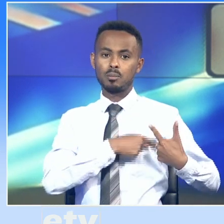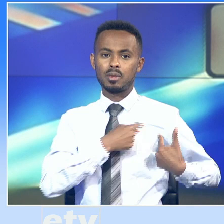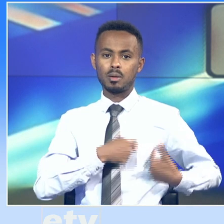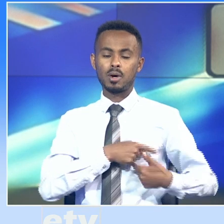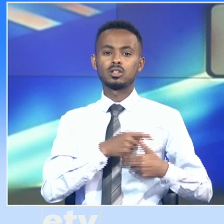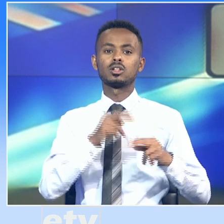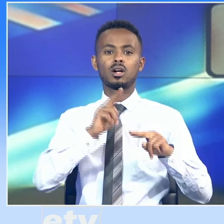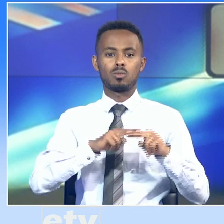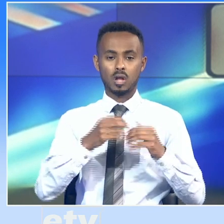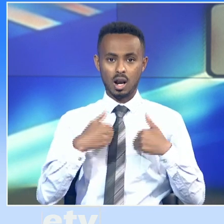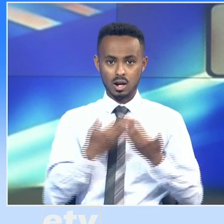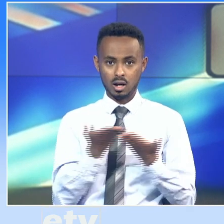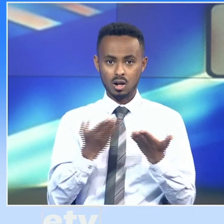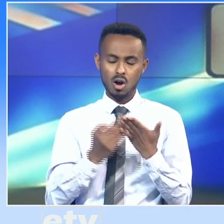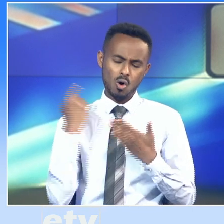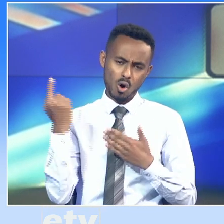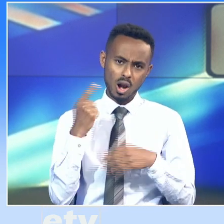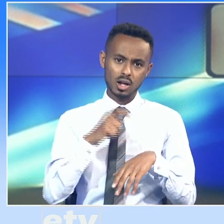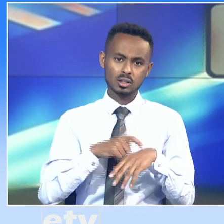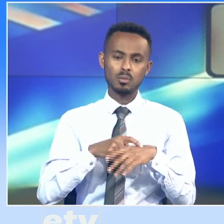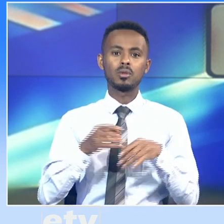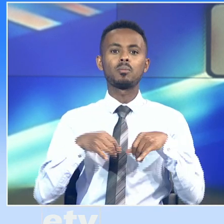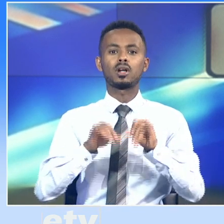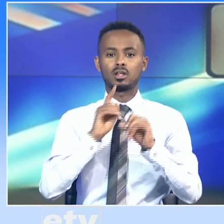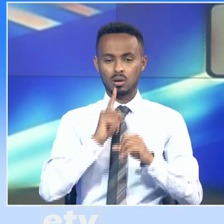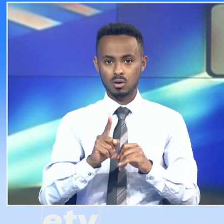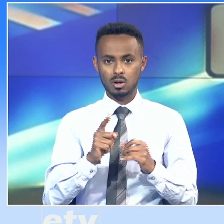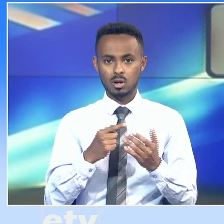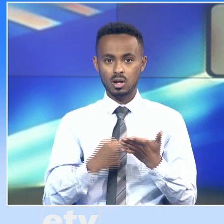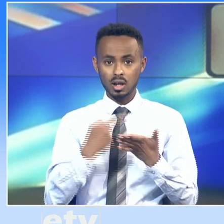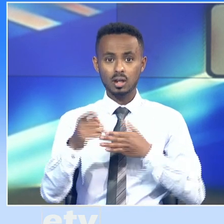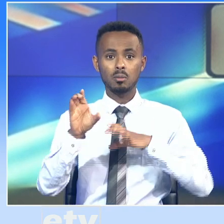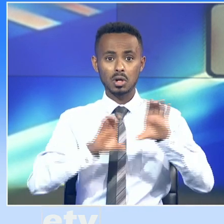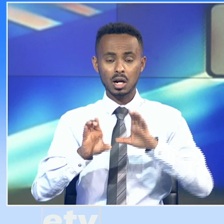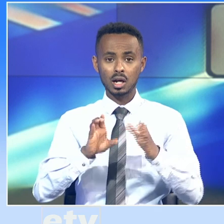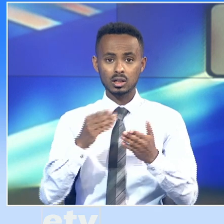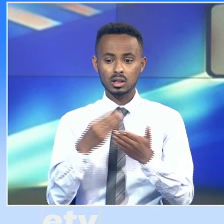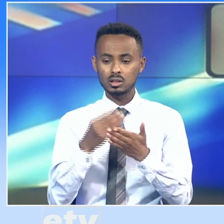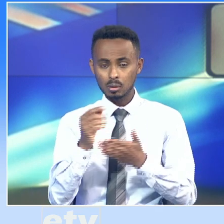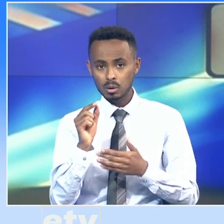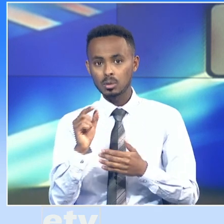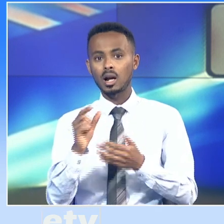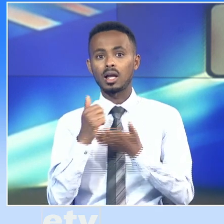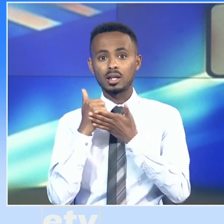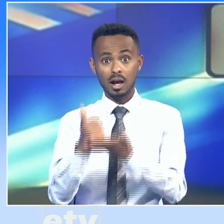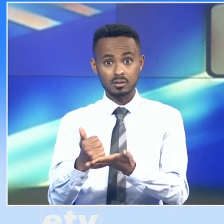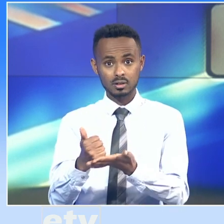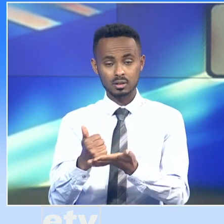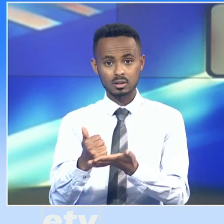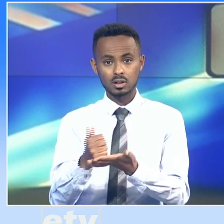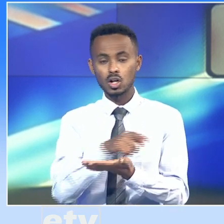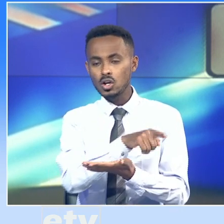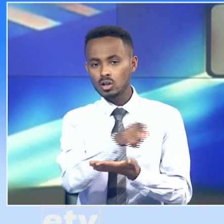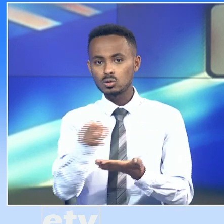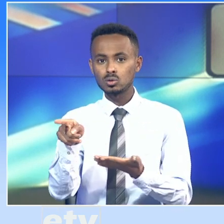ያለፈ ነው። ይሄው ደግሞ እናደርገው ይሆናል። እቺም እናደርጋት የገንዘብ አስተዋጽኦና ድጋፍ